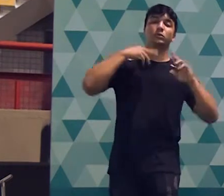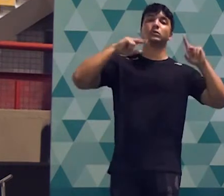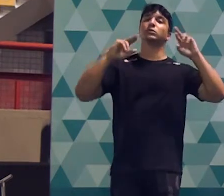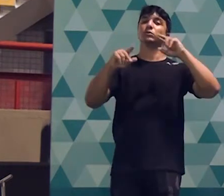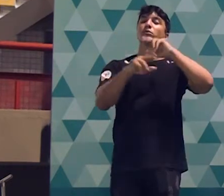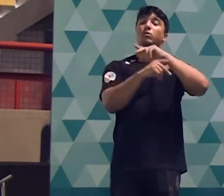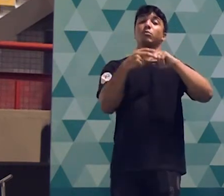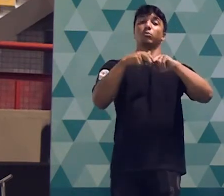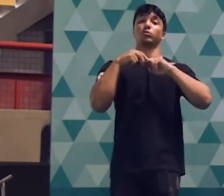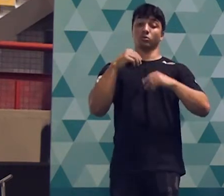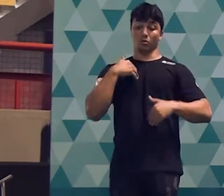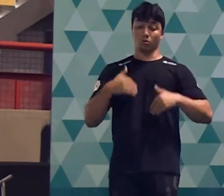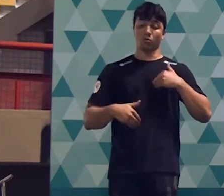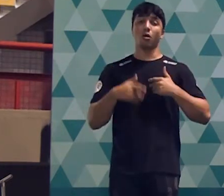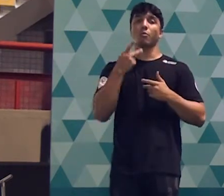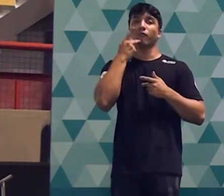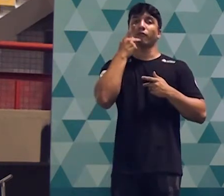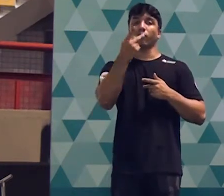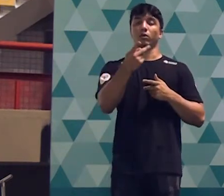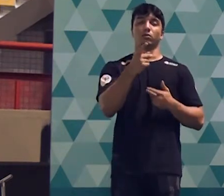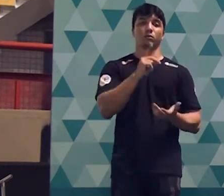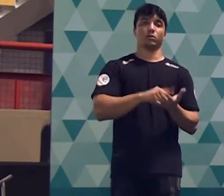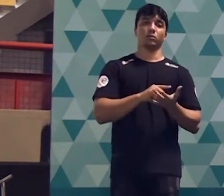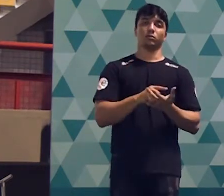disse para vocês que o corpo fala. Tá certo?